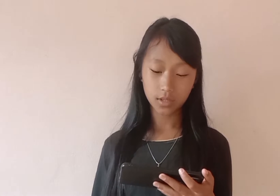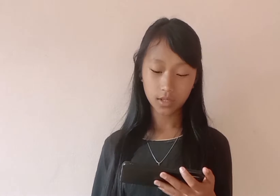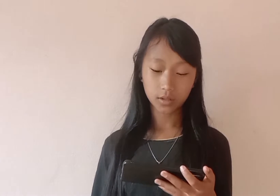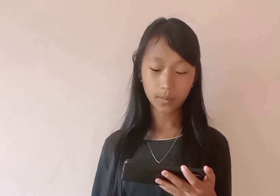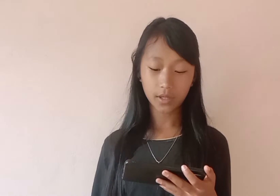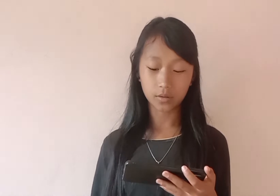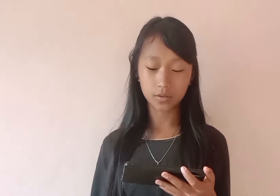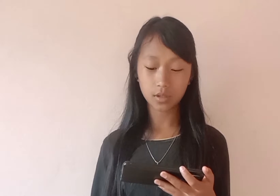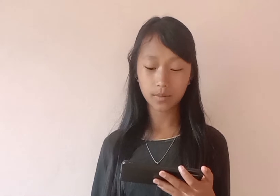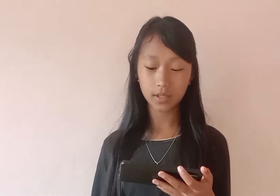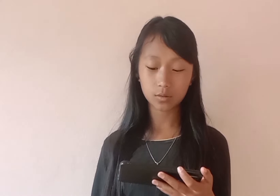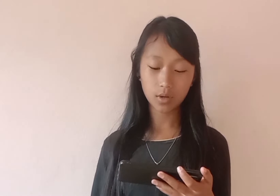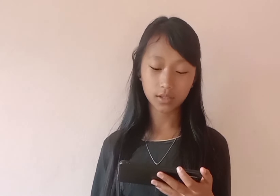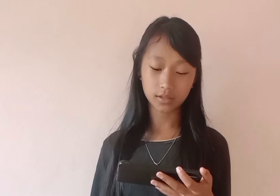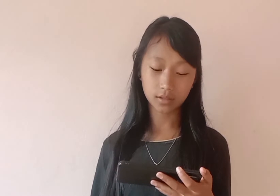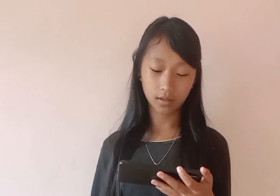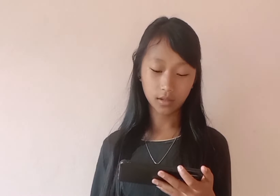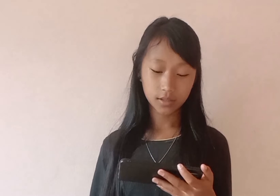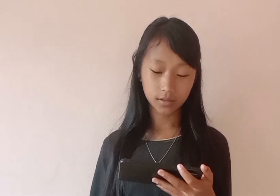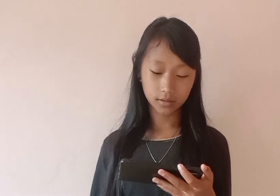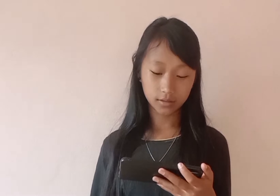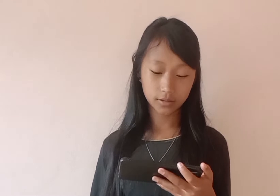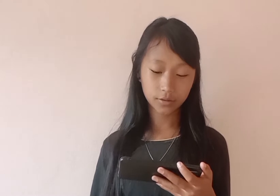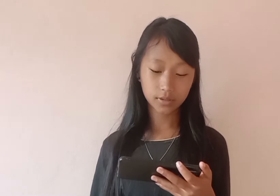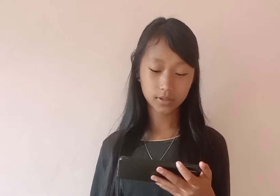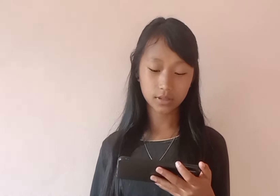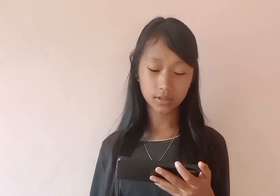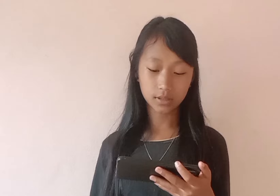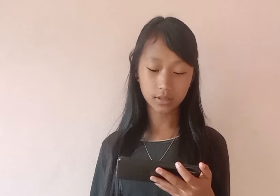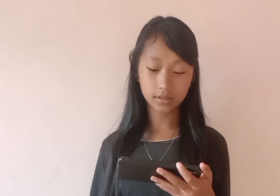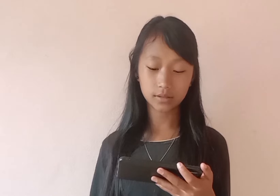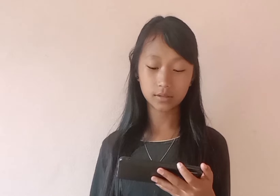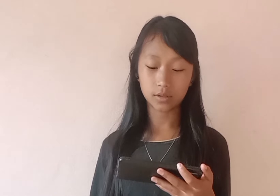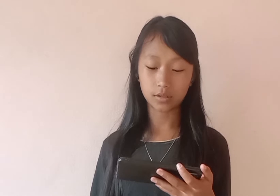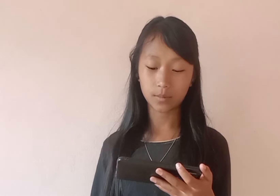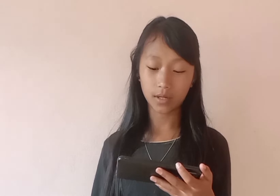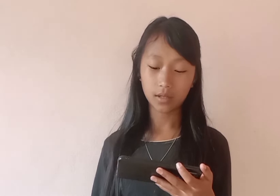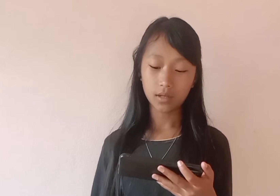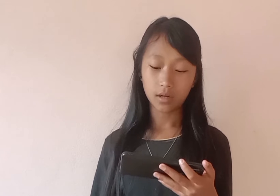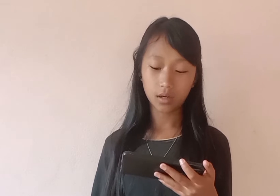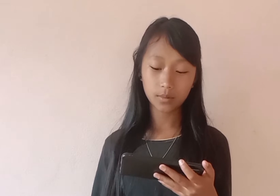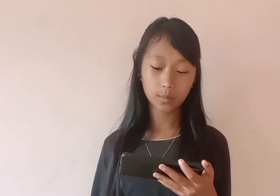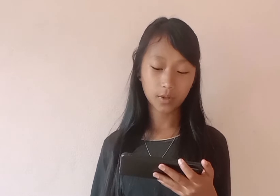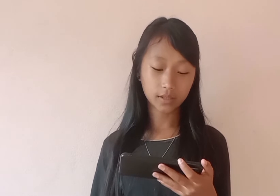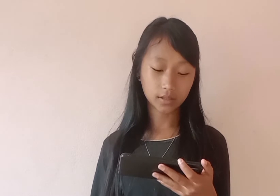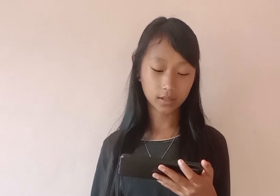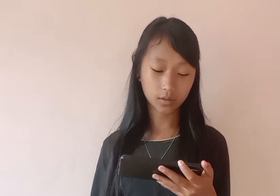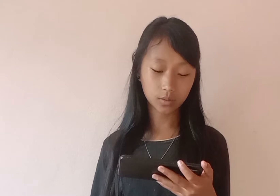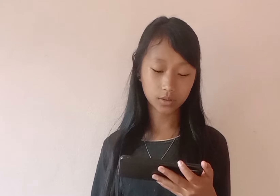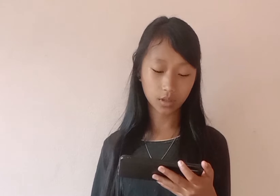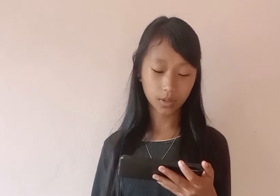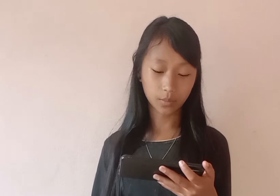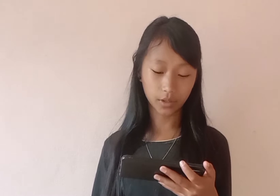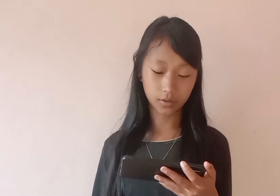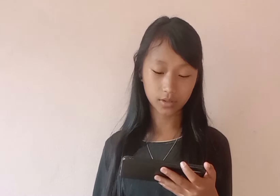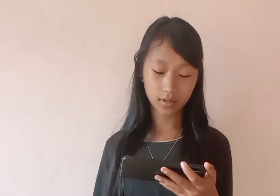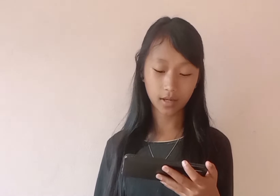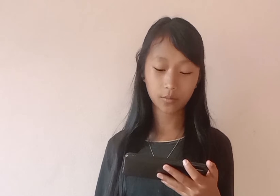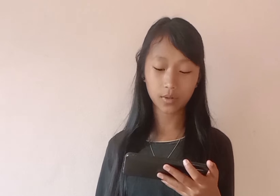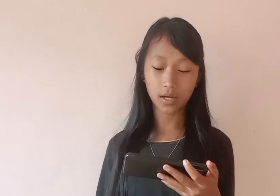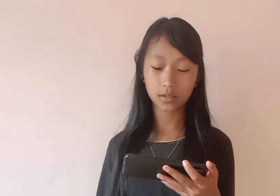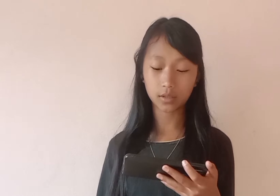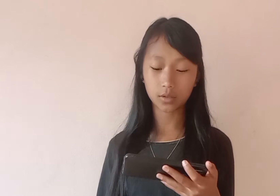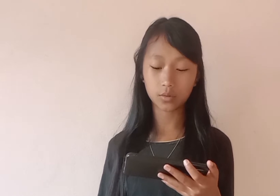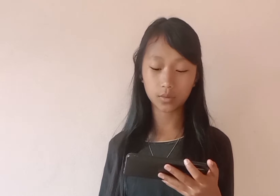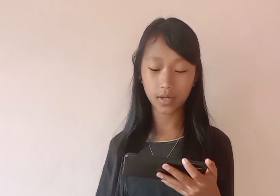होस् तपाईँहरू सबैलाई स्वागत छ ख्रिस्ट चिल्ड्रेन चर्चमा अब प्रार्थनाको समय भएको छ